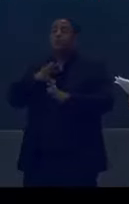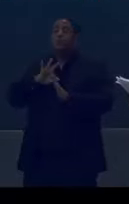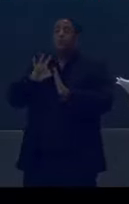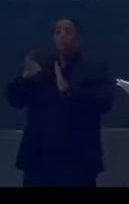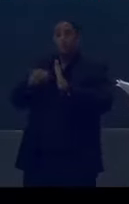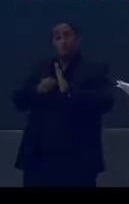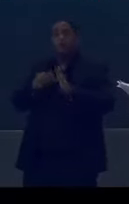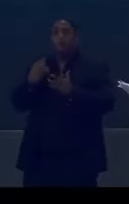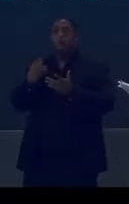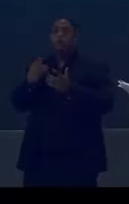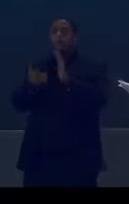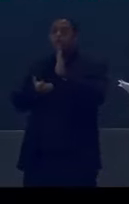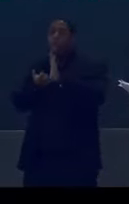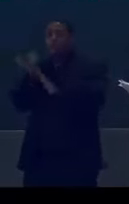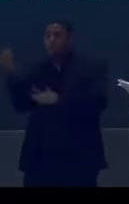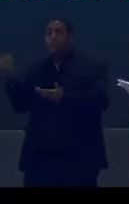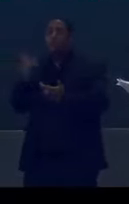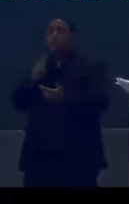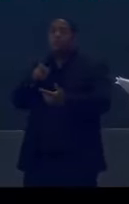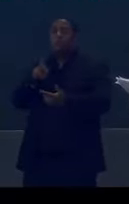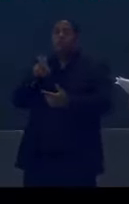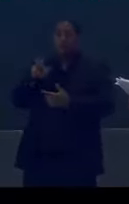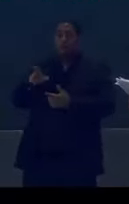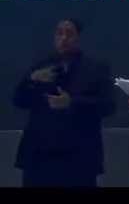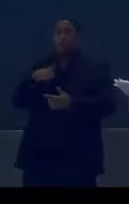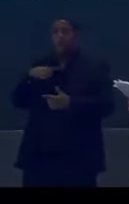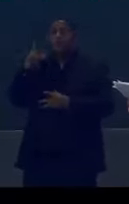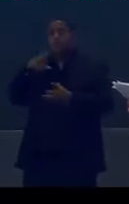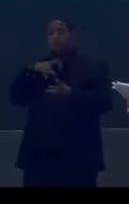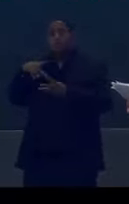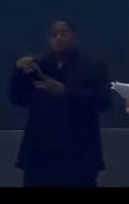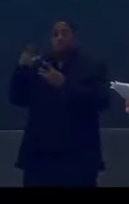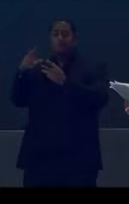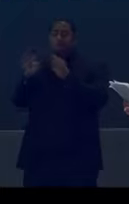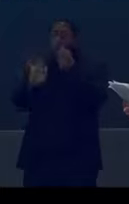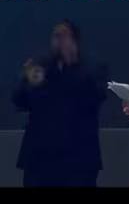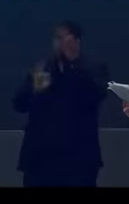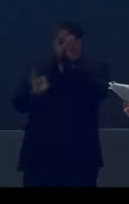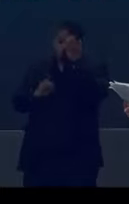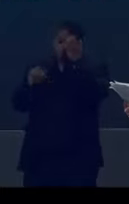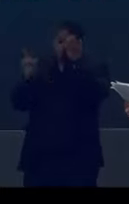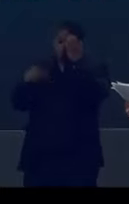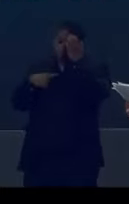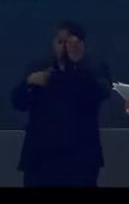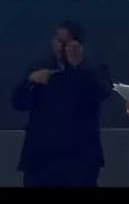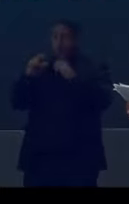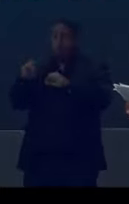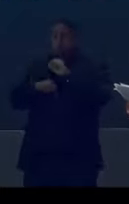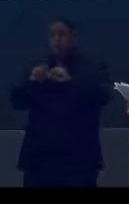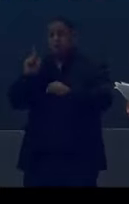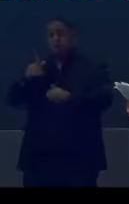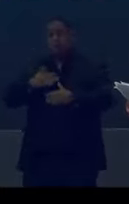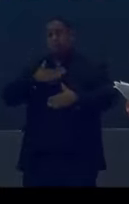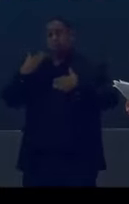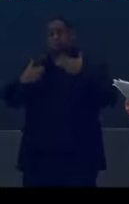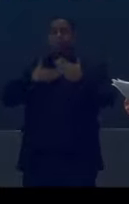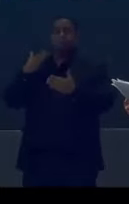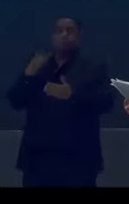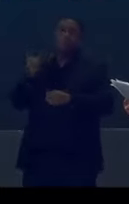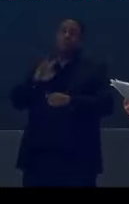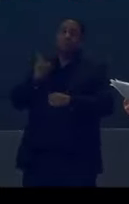e graus. Não é um fantasma, não é uma assombração.